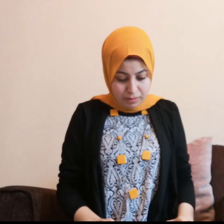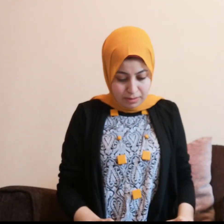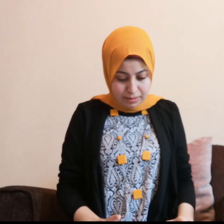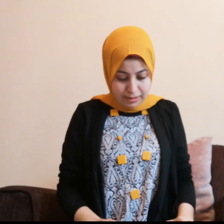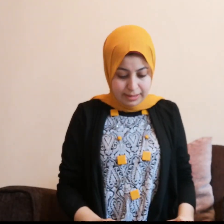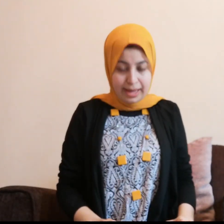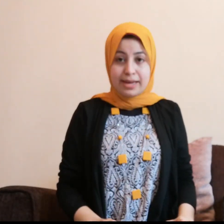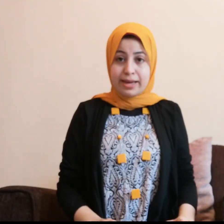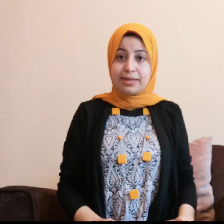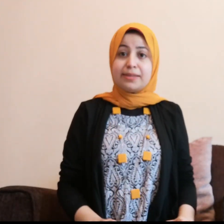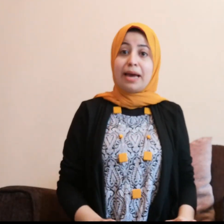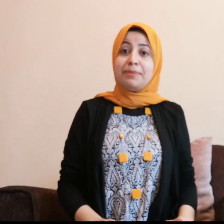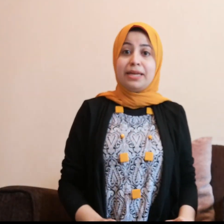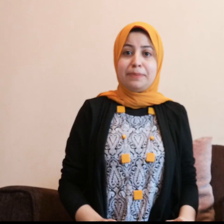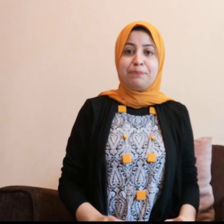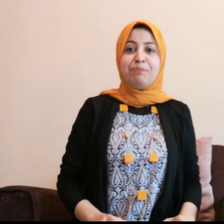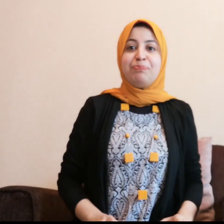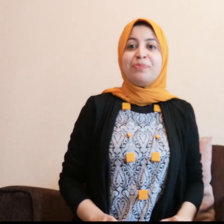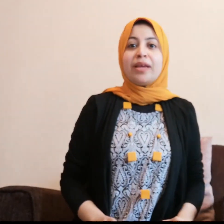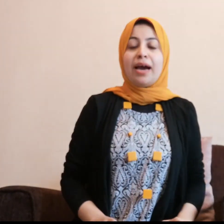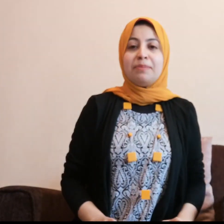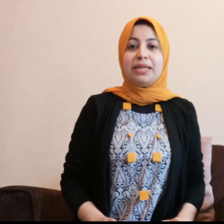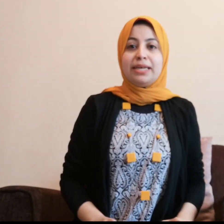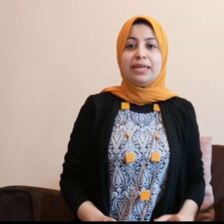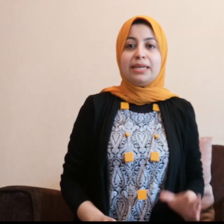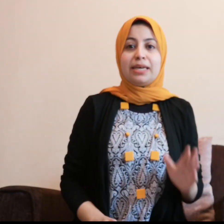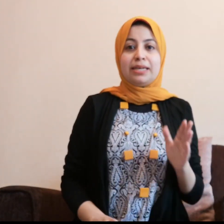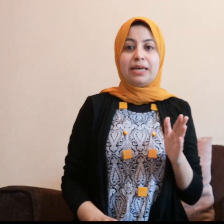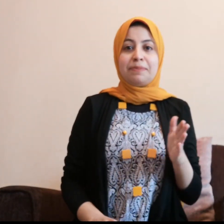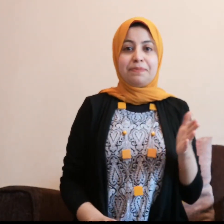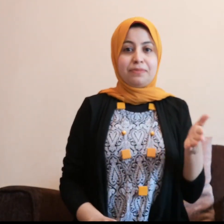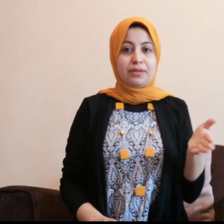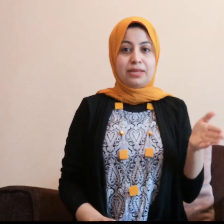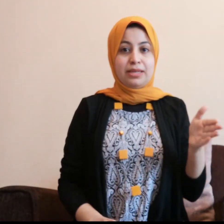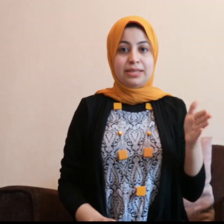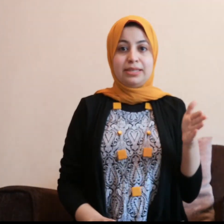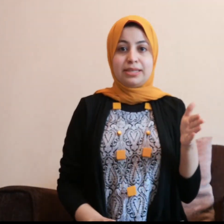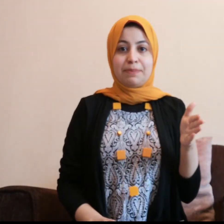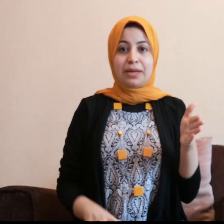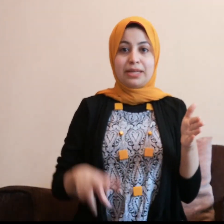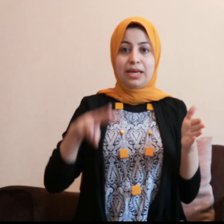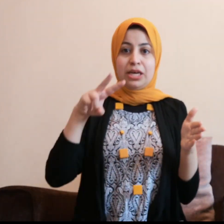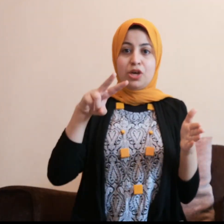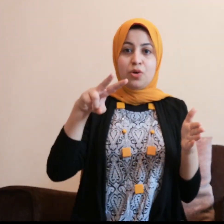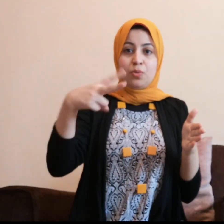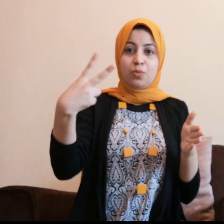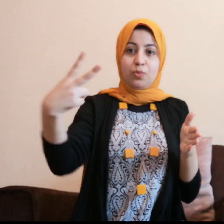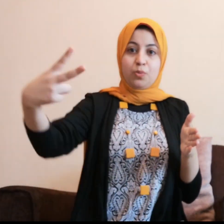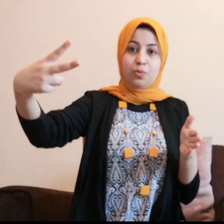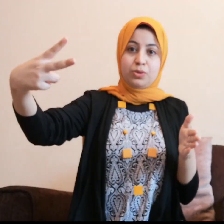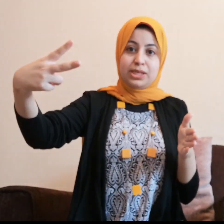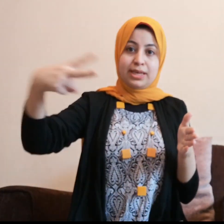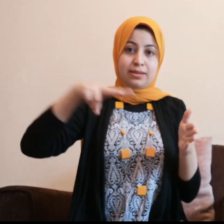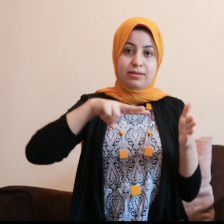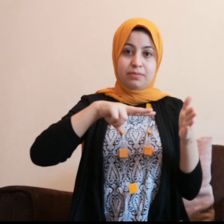ثالثة هي عامل ايه عامل ايه يدي سبت كده ويدي كده